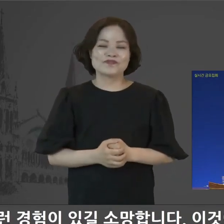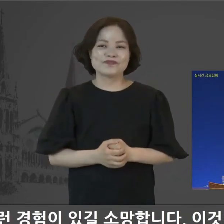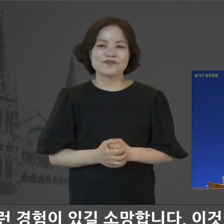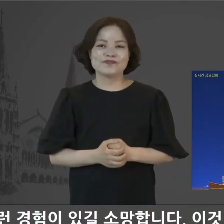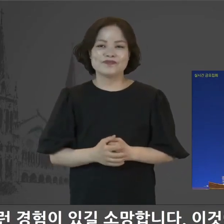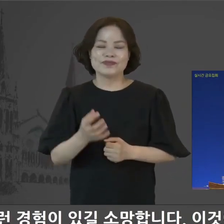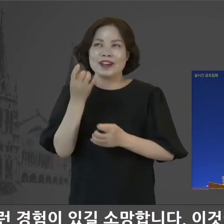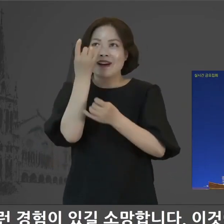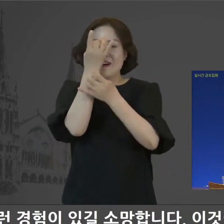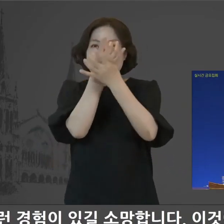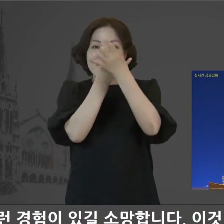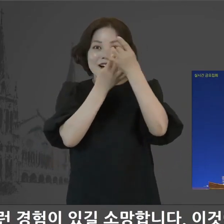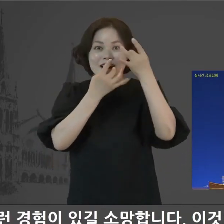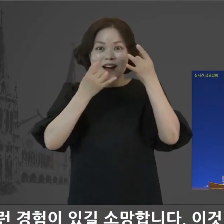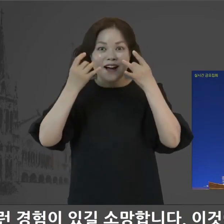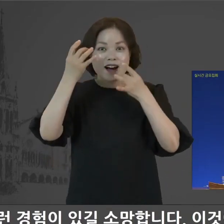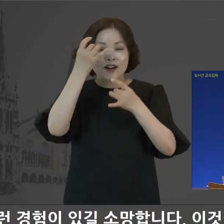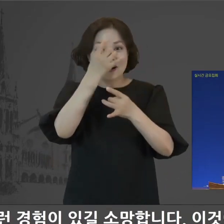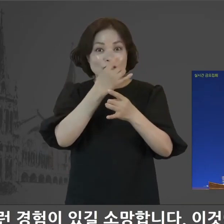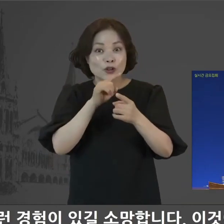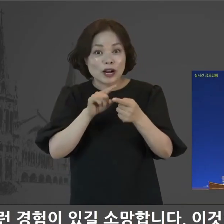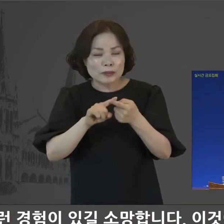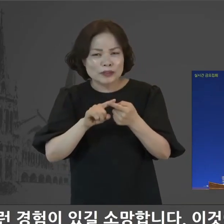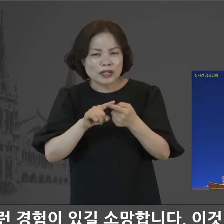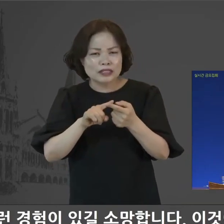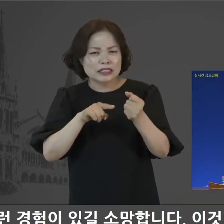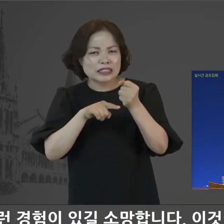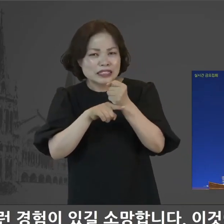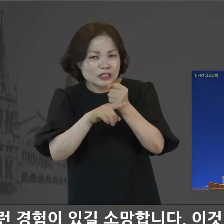요 황홀하다라는 어휘만